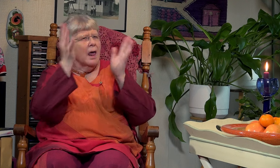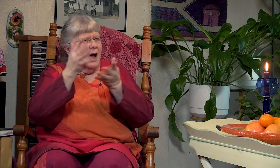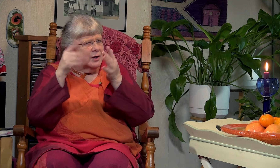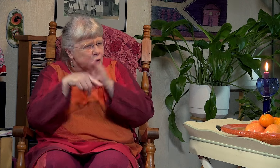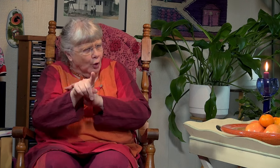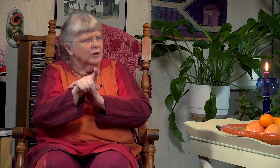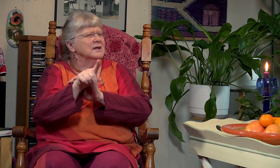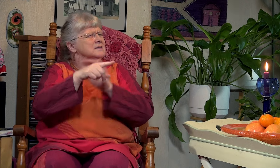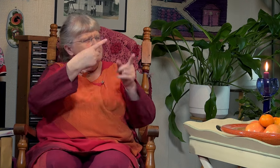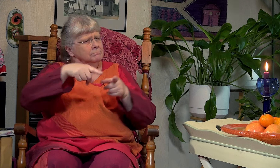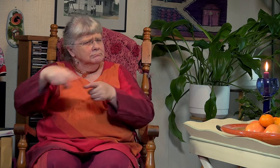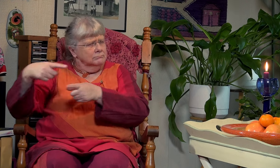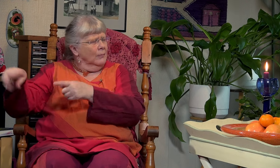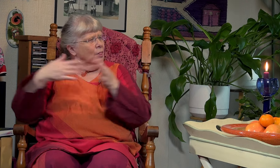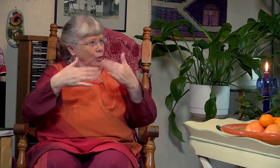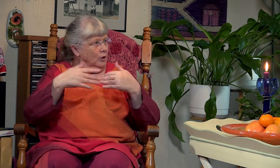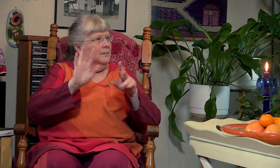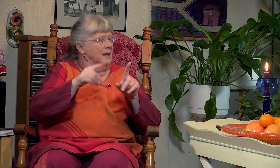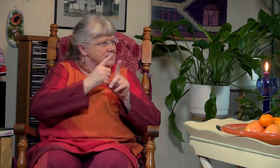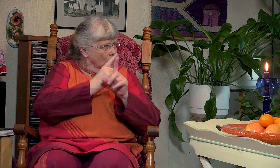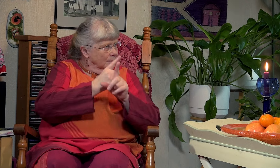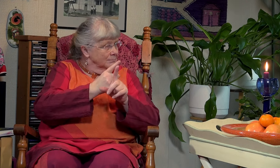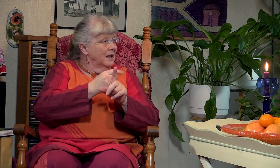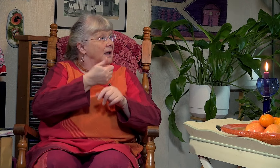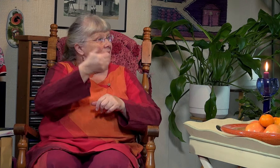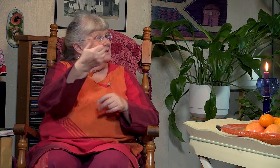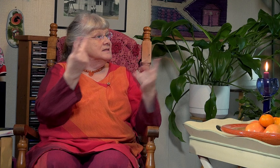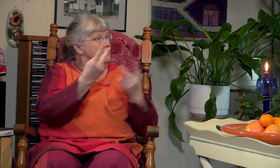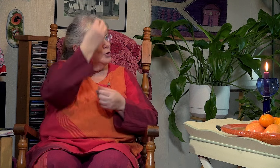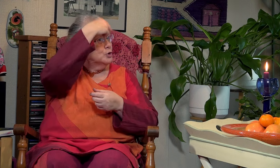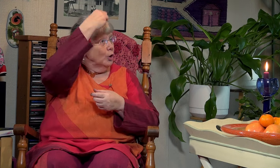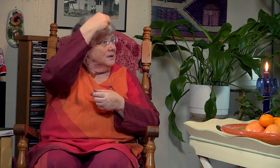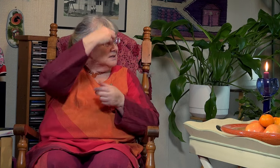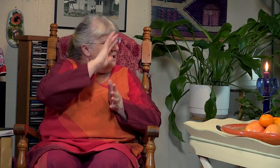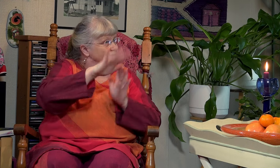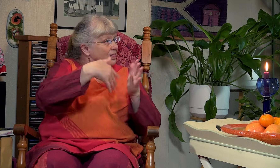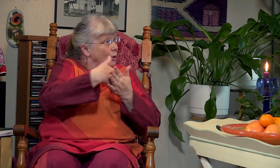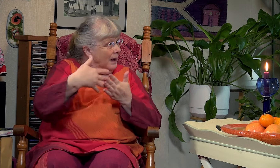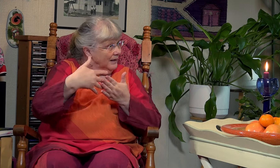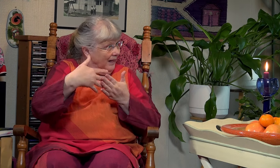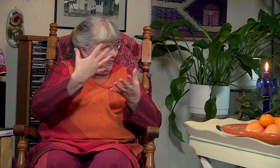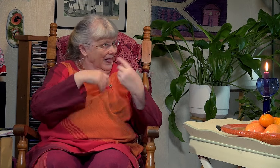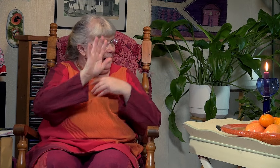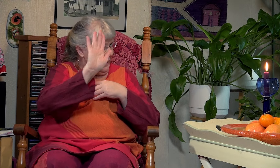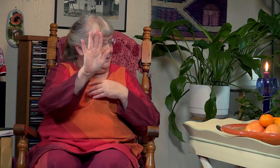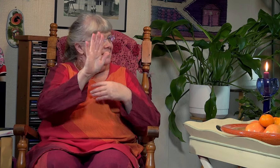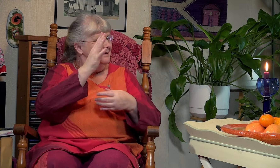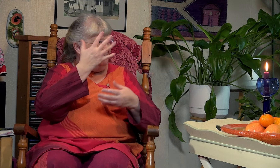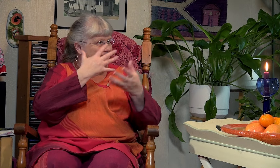kuurojen kouluissa ja monenlaisessa kuurojen työssä hän oli mukana. Ja hän oli itse myös opiskellut viittomakieltä,